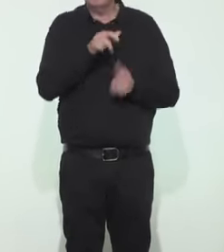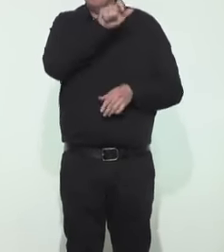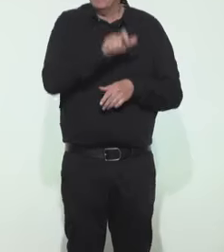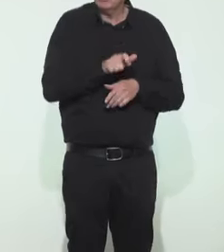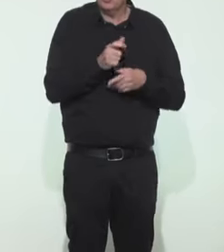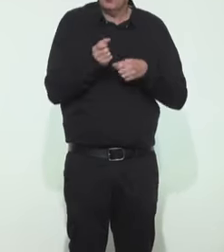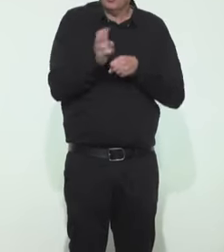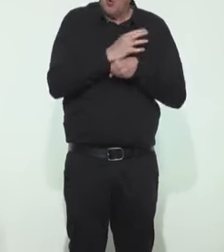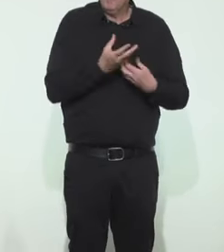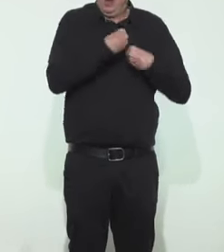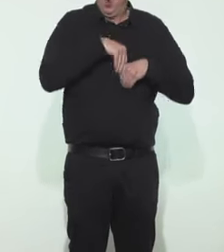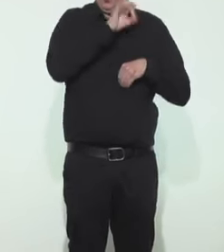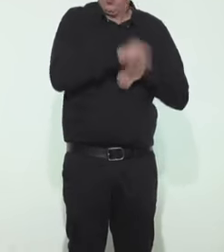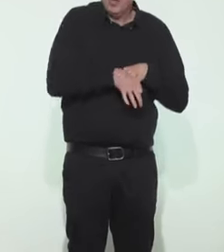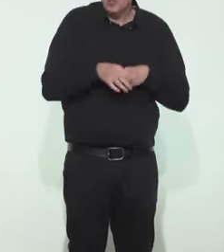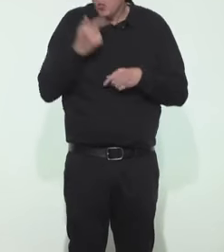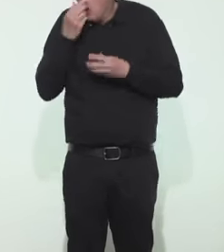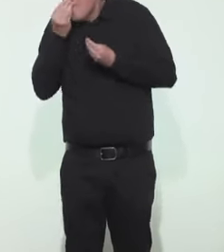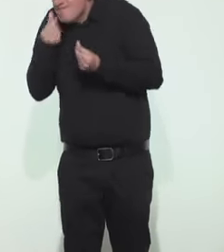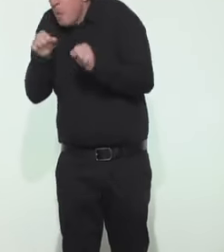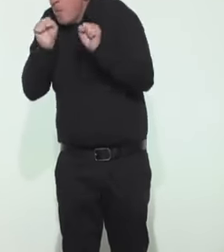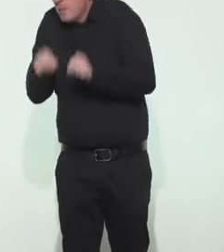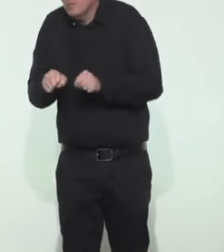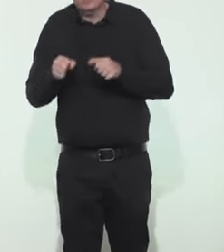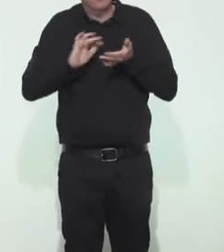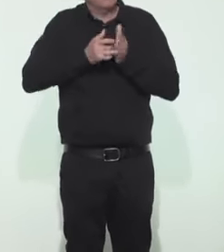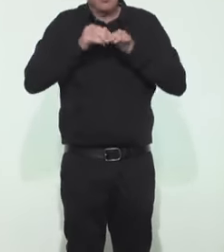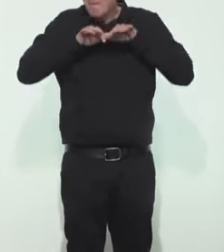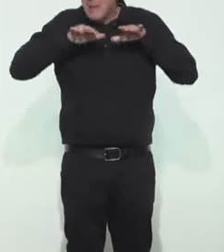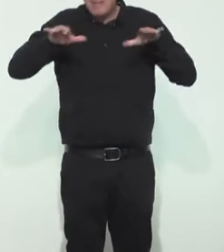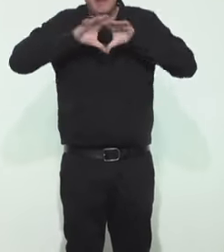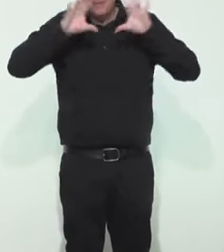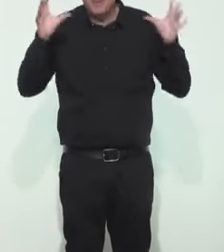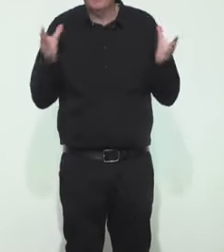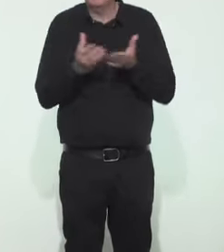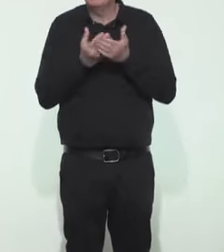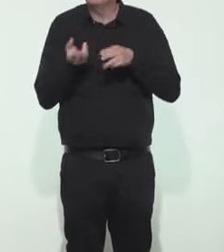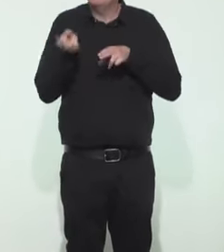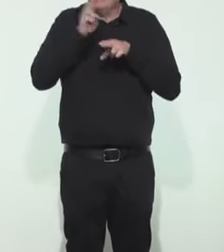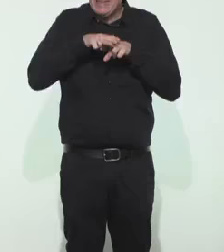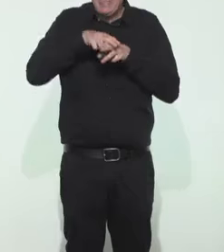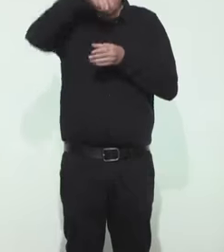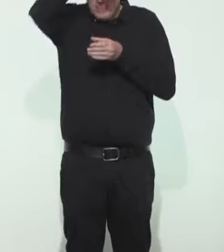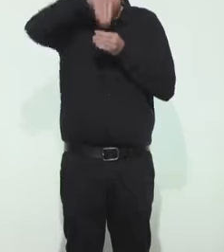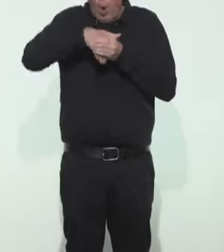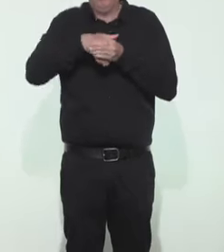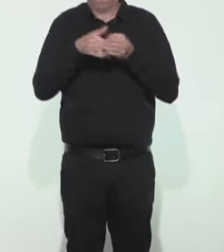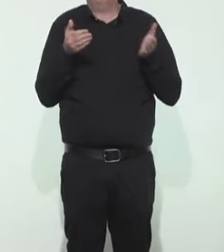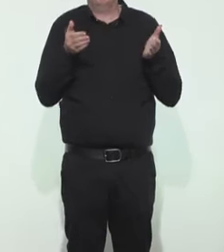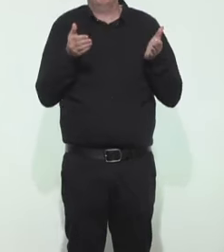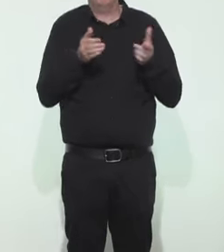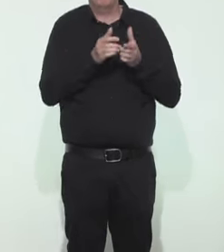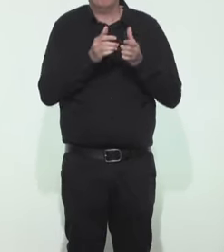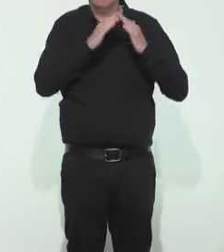possible que l'on parle bien de l'ensemble de la période d'épidémie et que l'on parle bien de décès survenus en établissement puisque l'on pouvait avoir au départ